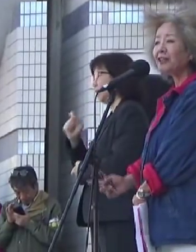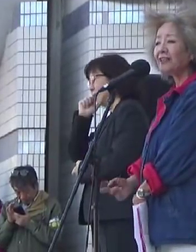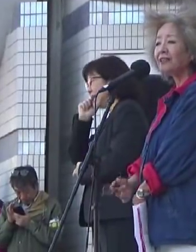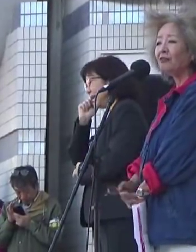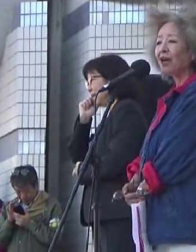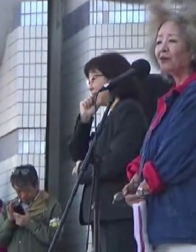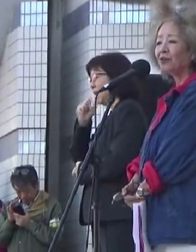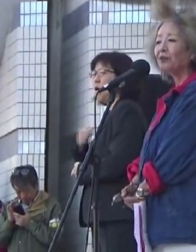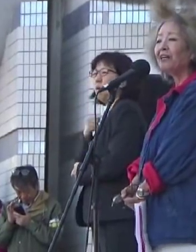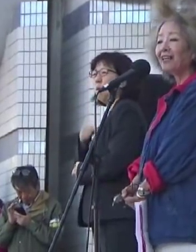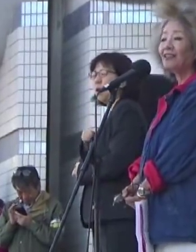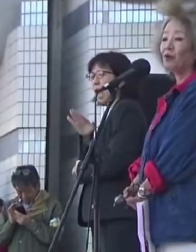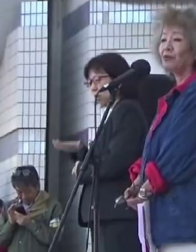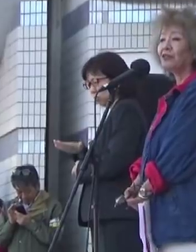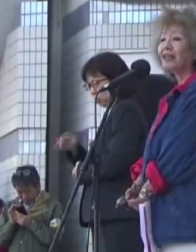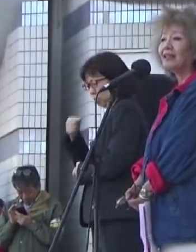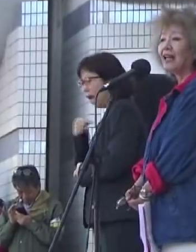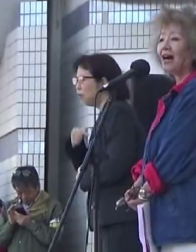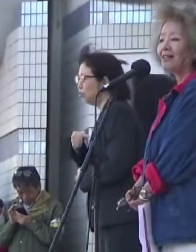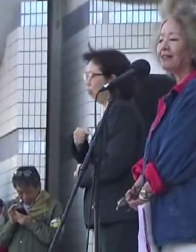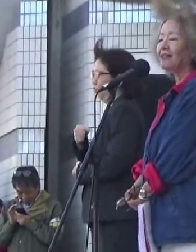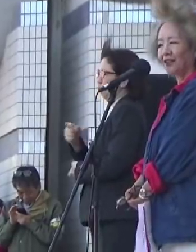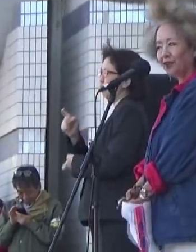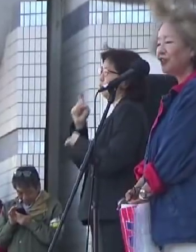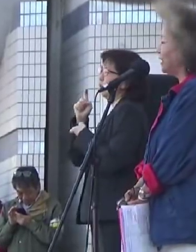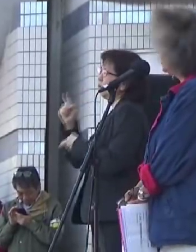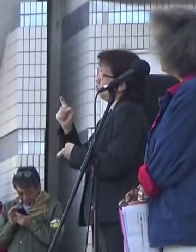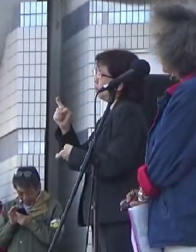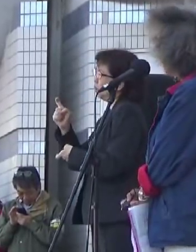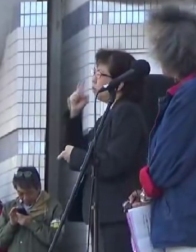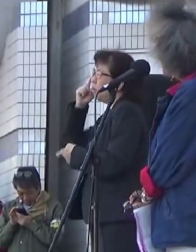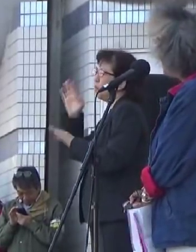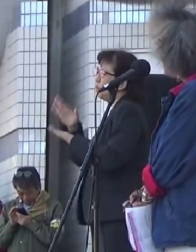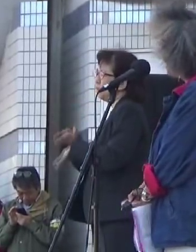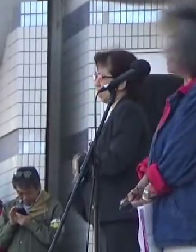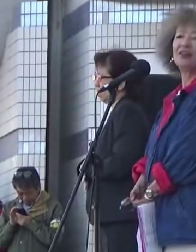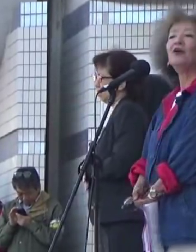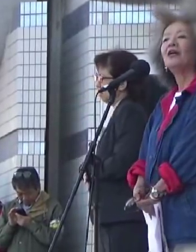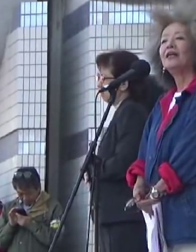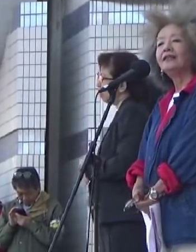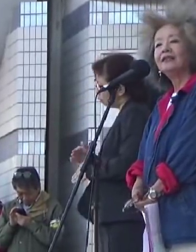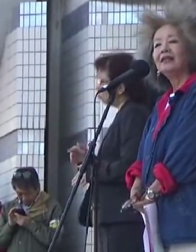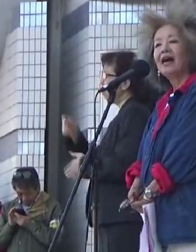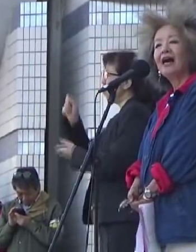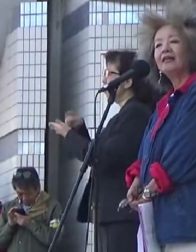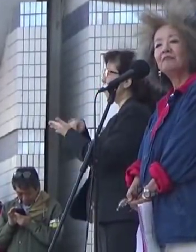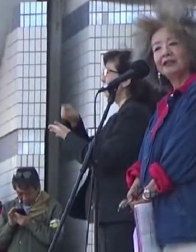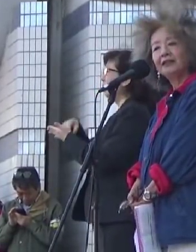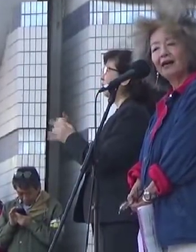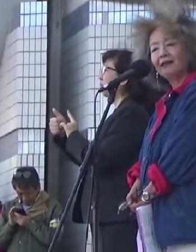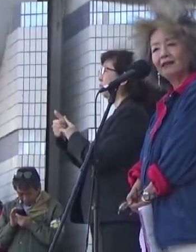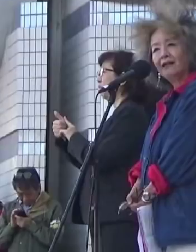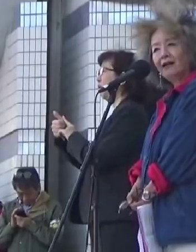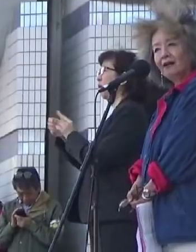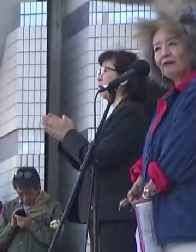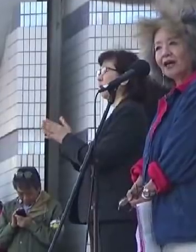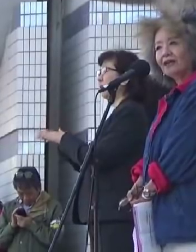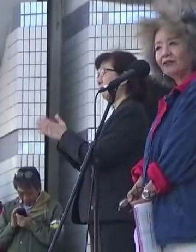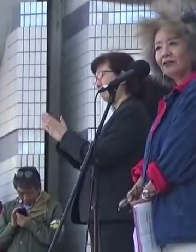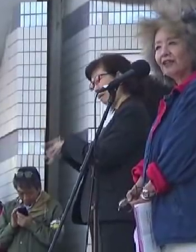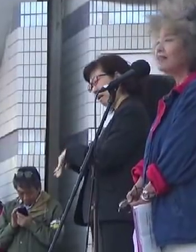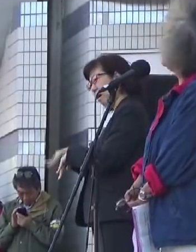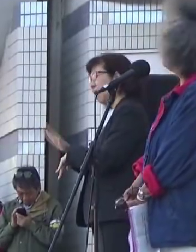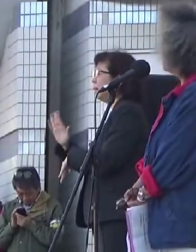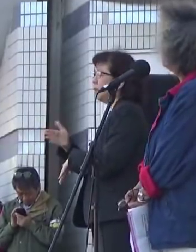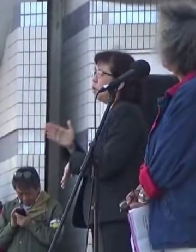ると指さすのが言葉だと歌ったその詩人もいなくなっちゃったけど、詩人がいました。若